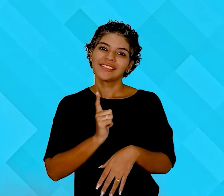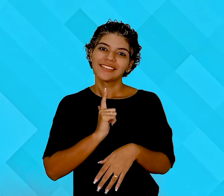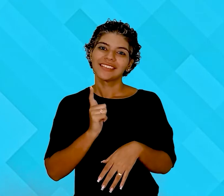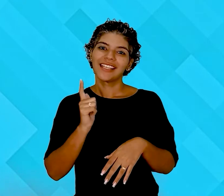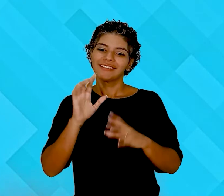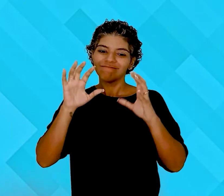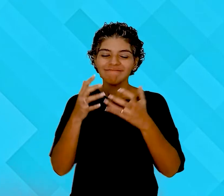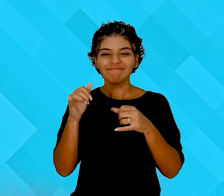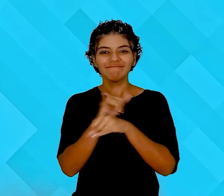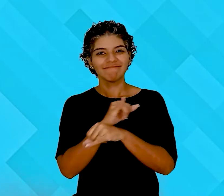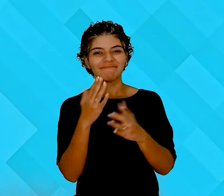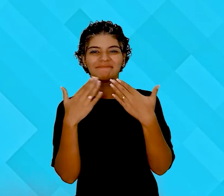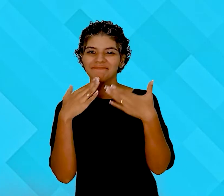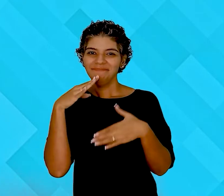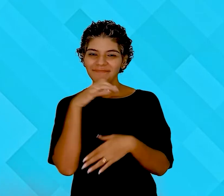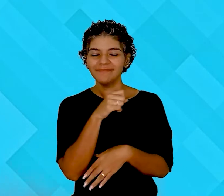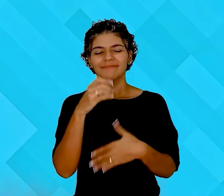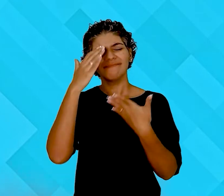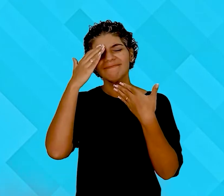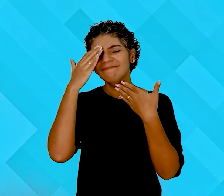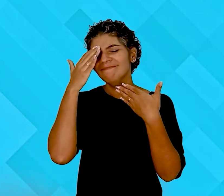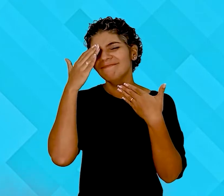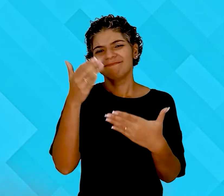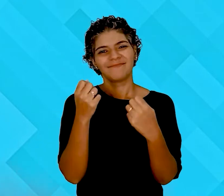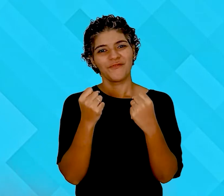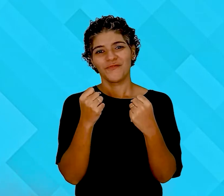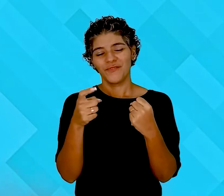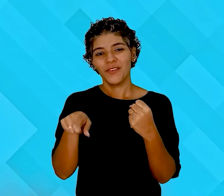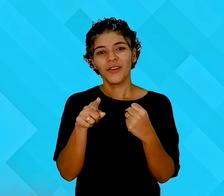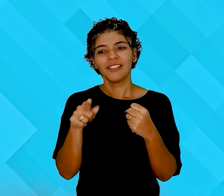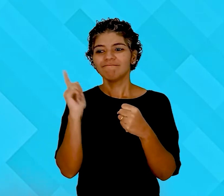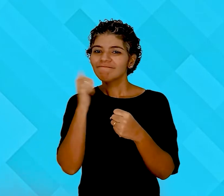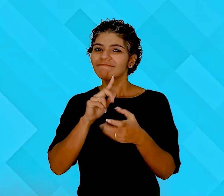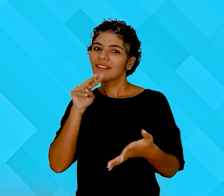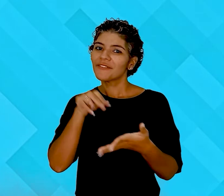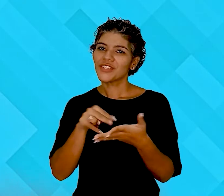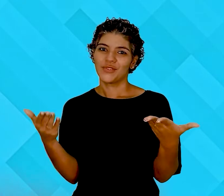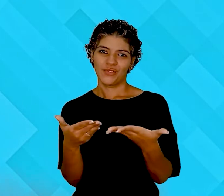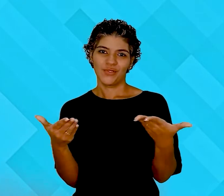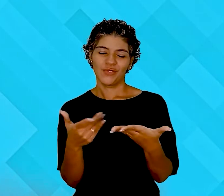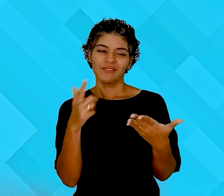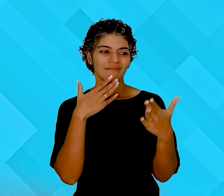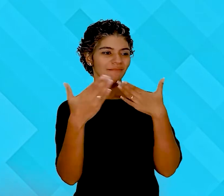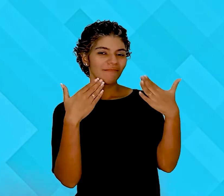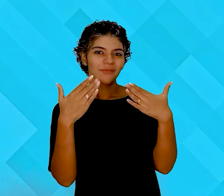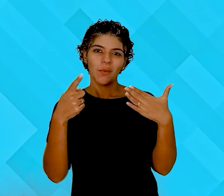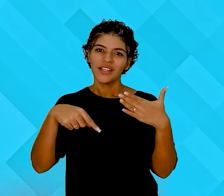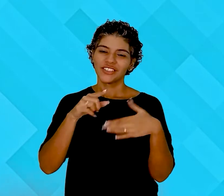debatendo sobre um assunto que é tão importante para o campo de atuação nosso como produtores, e uma conversa, de fato, que vai somar muito na